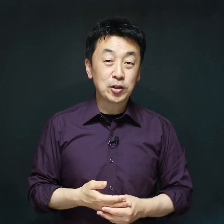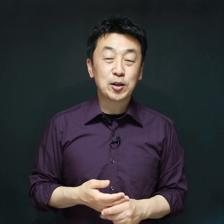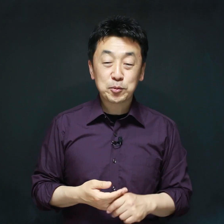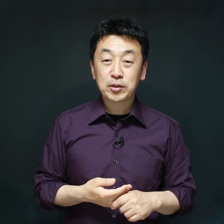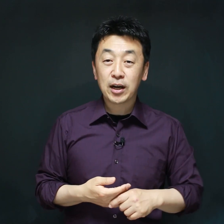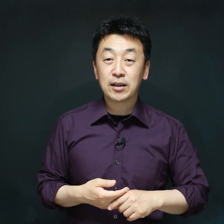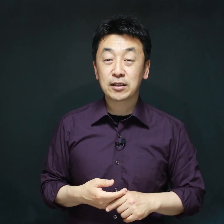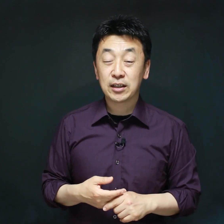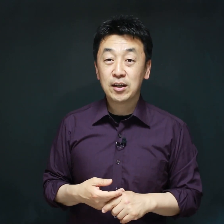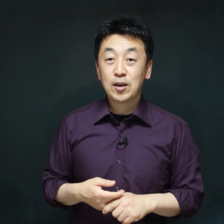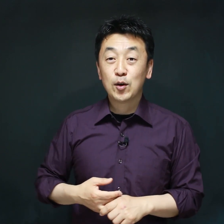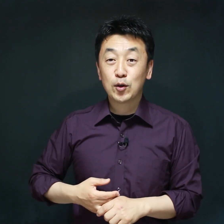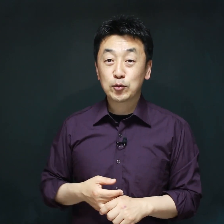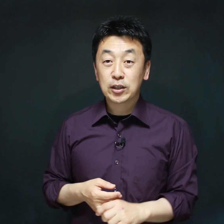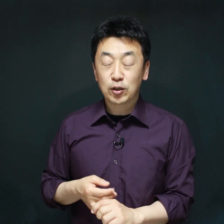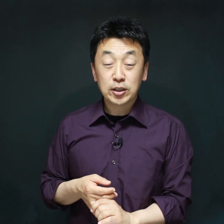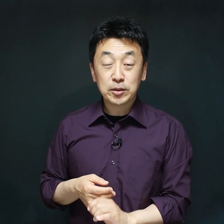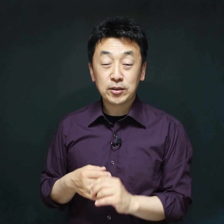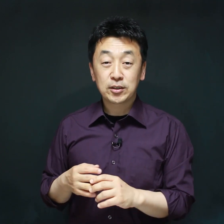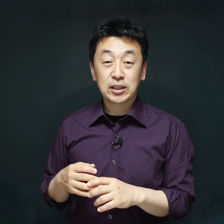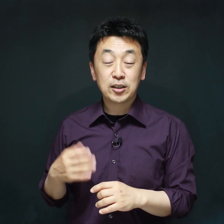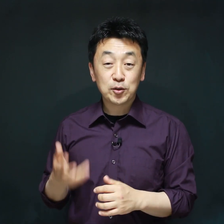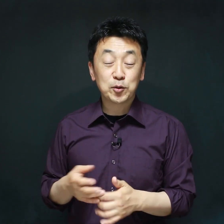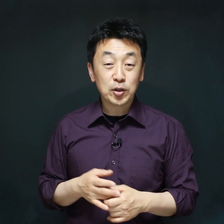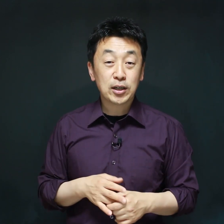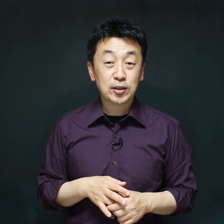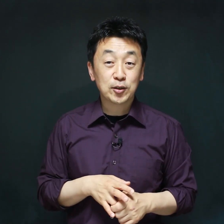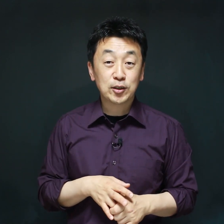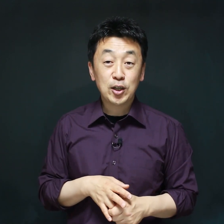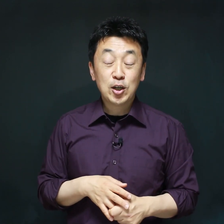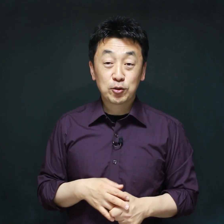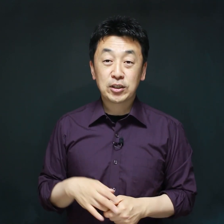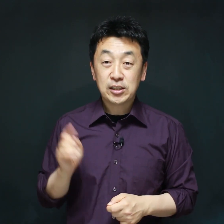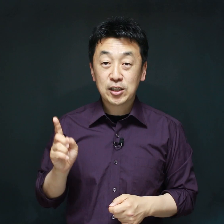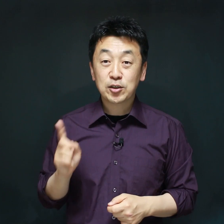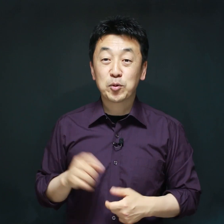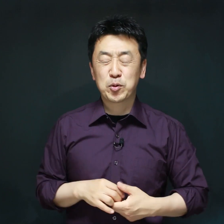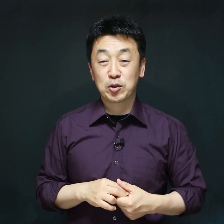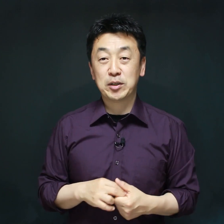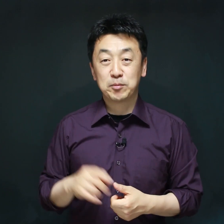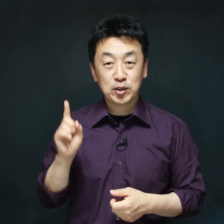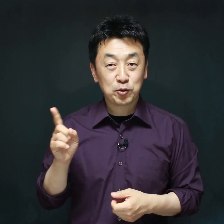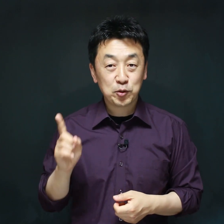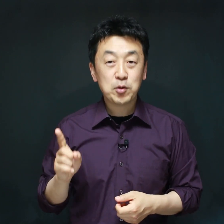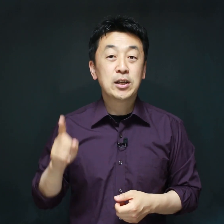하고 싶은가. 네. 우리가 더드림에서는 기계적으로 통역하는 것을 우선 1차적인 목표라고 말씀을 드리고 있고, 그